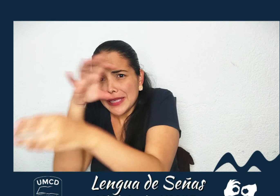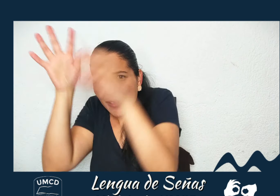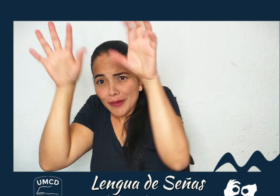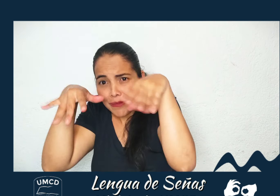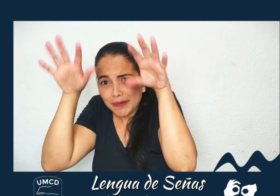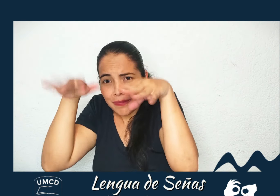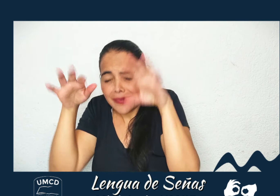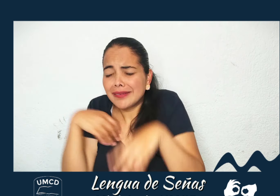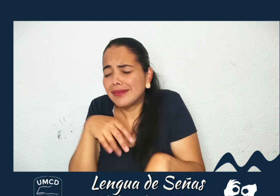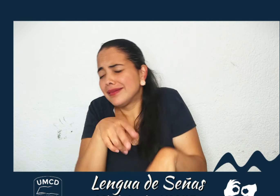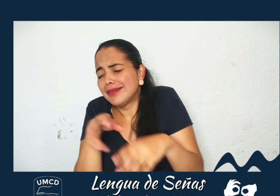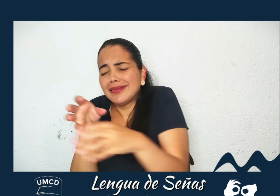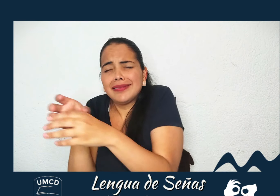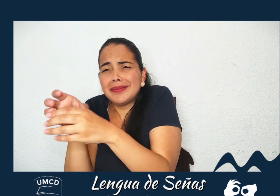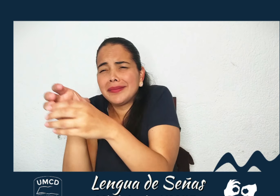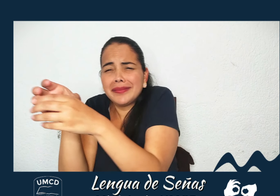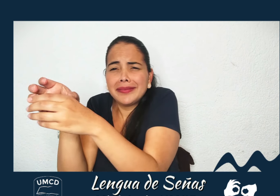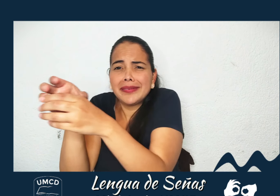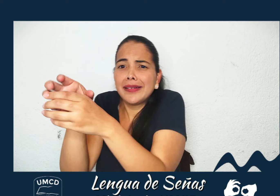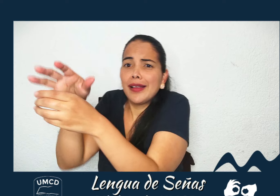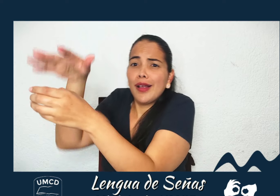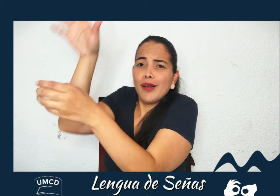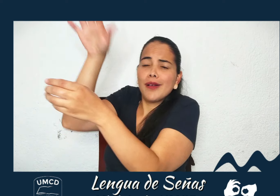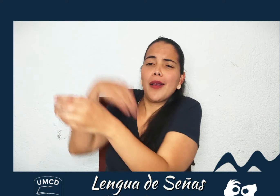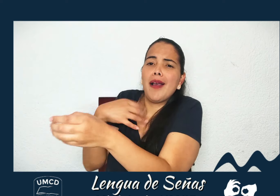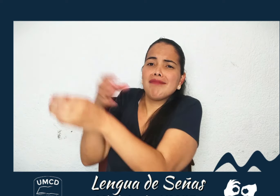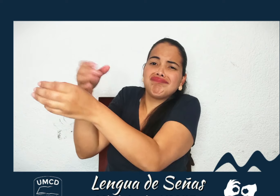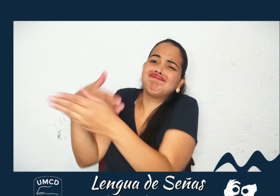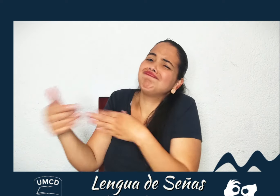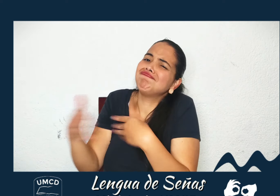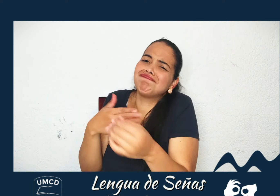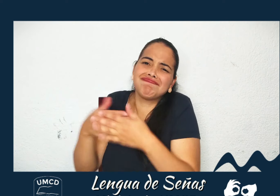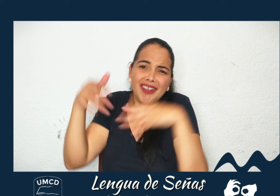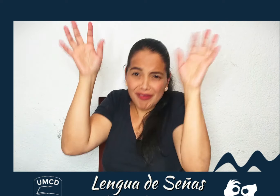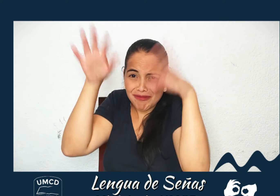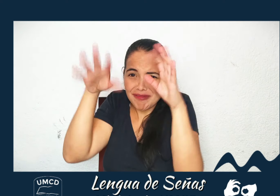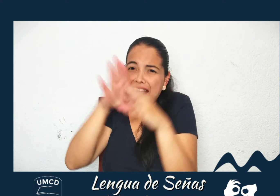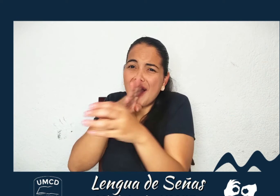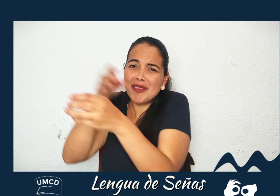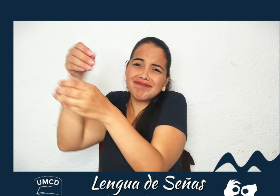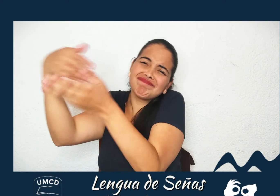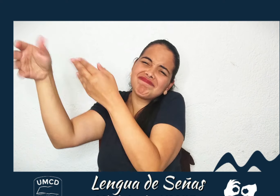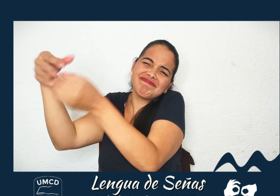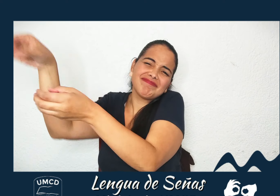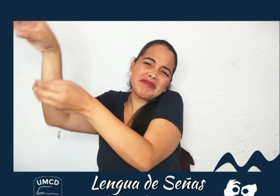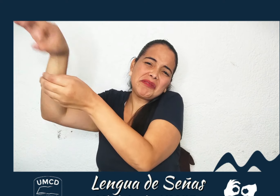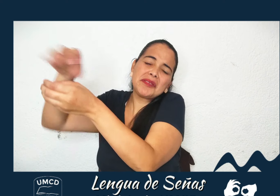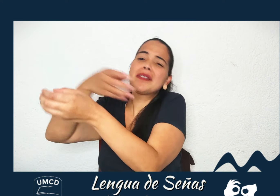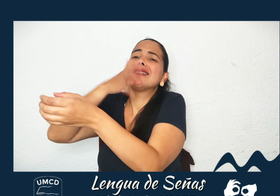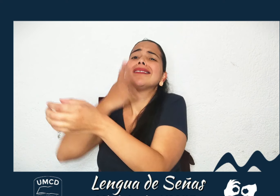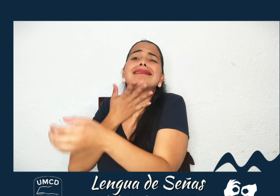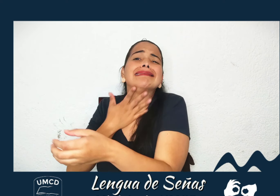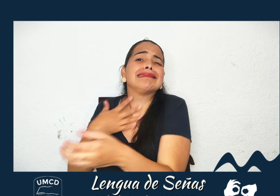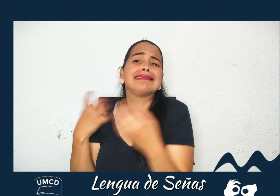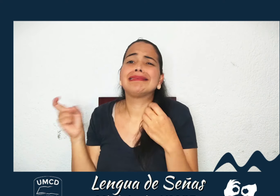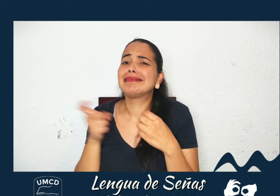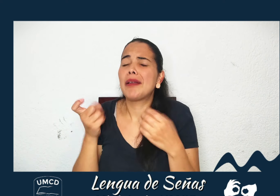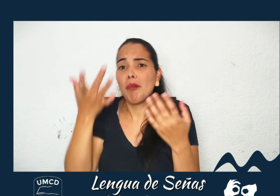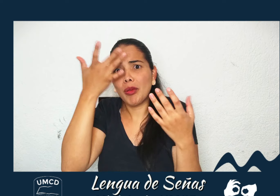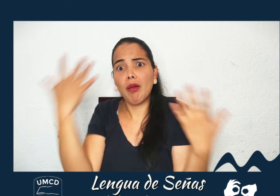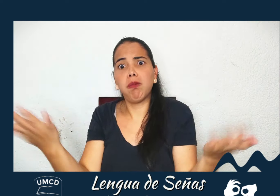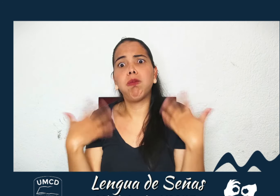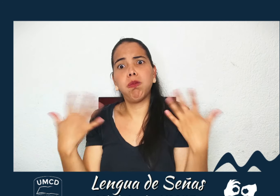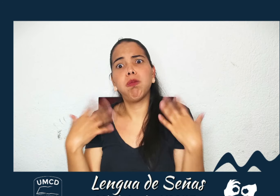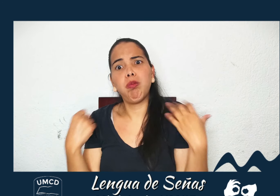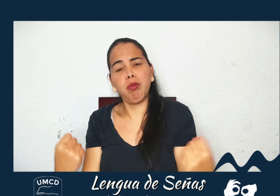casa. Otra travesía más. Llego allá y pongo la taza para recibir el agua que caía de la lluvia y